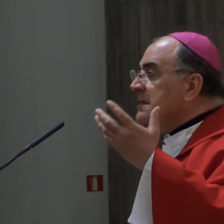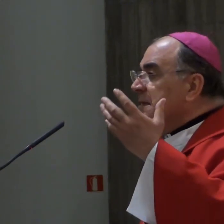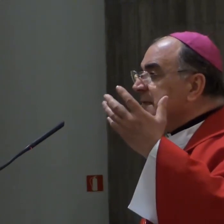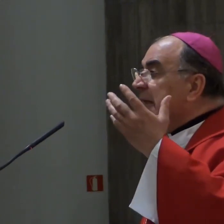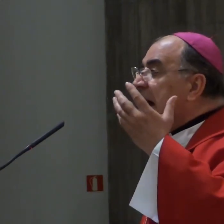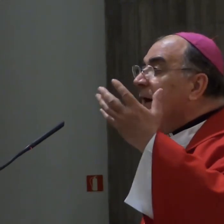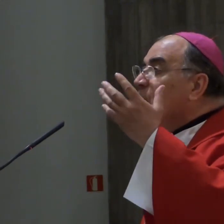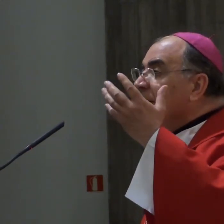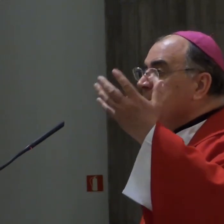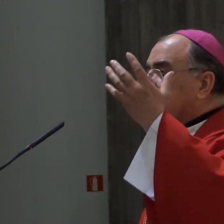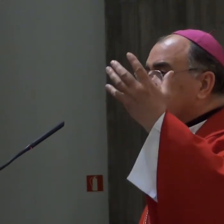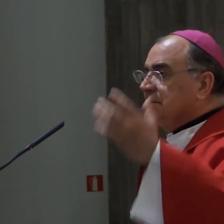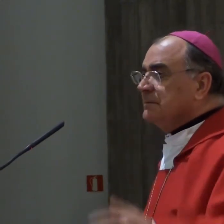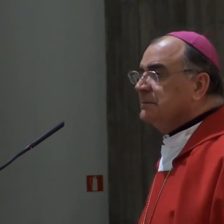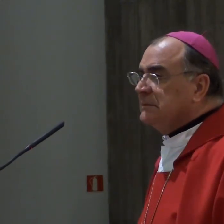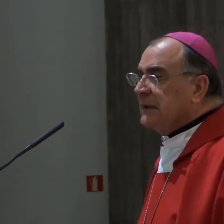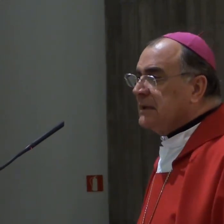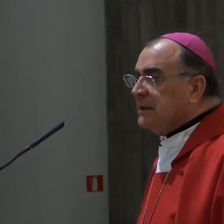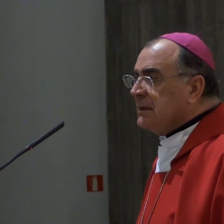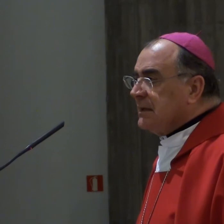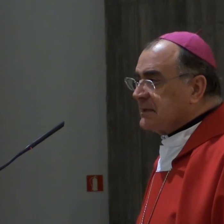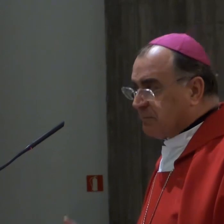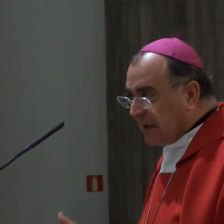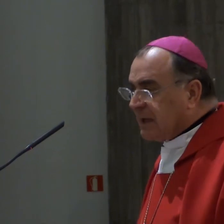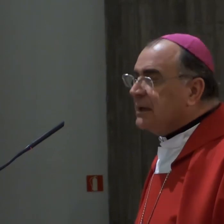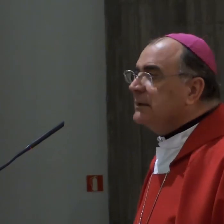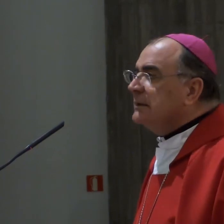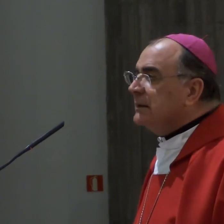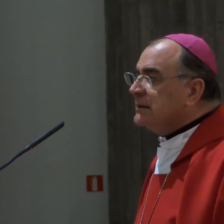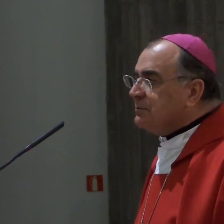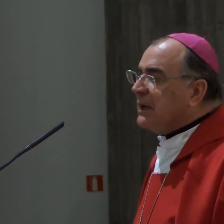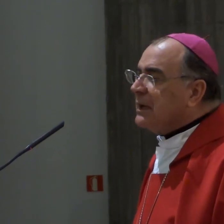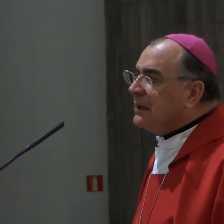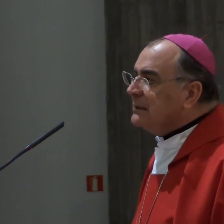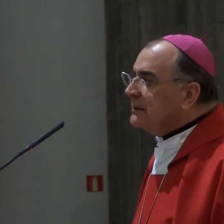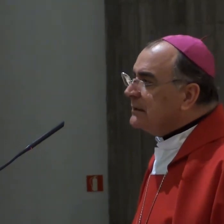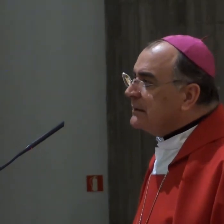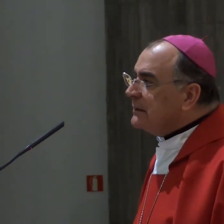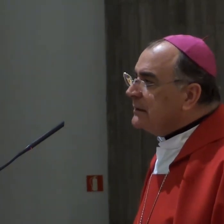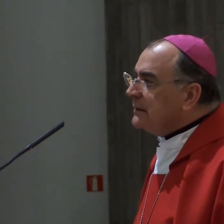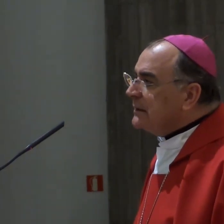torrentes de agua viva y explica explica